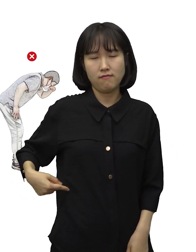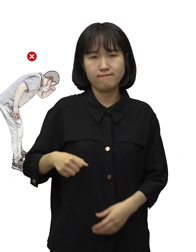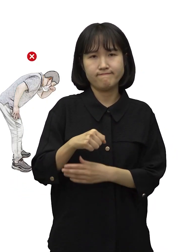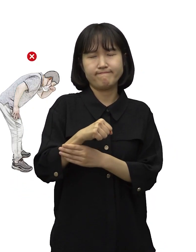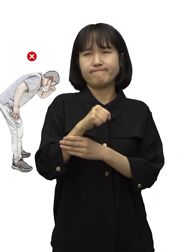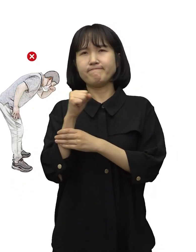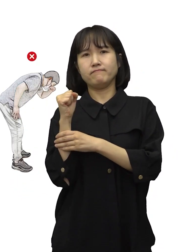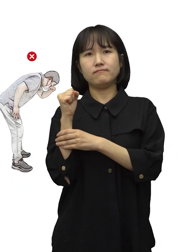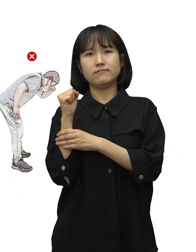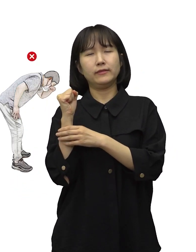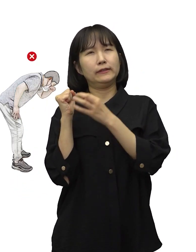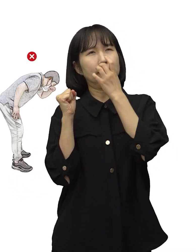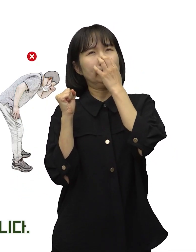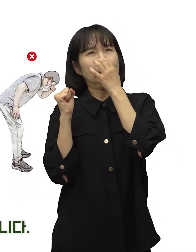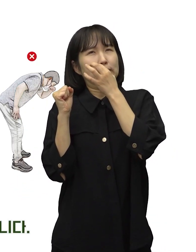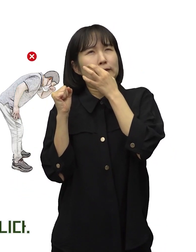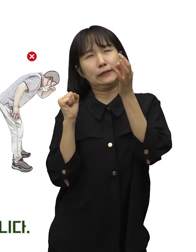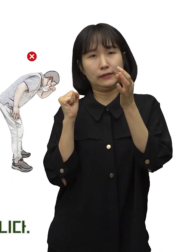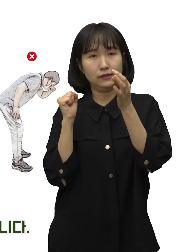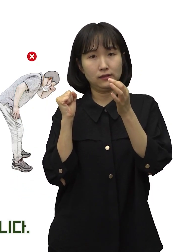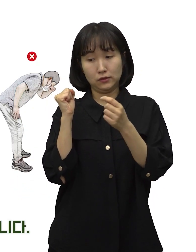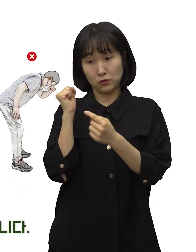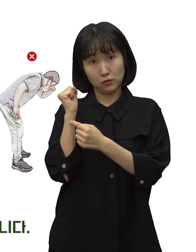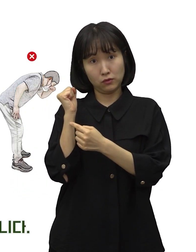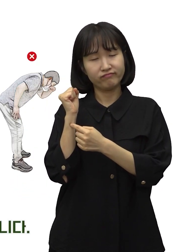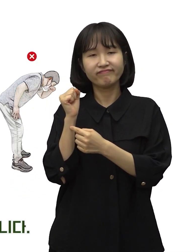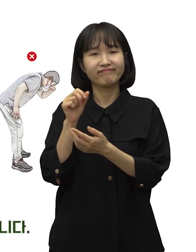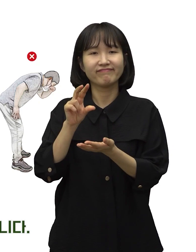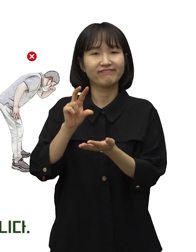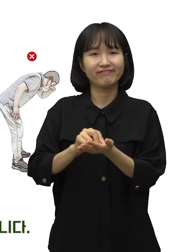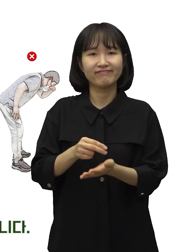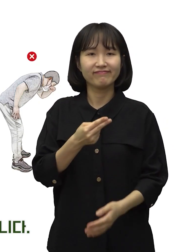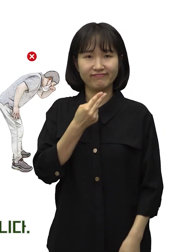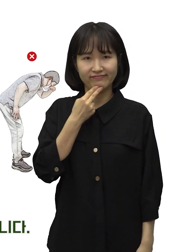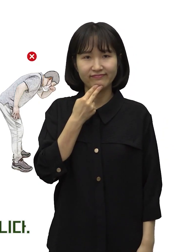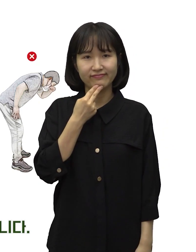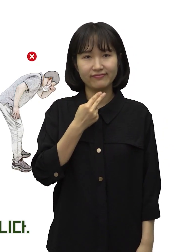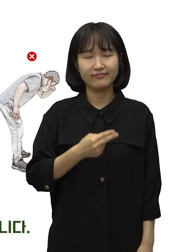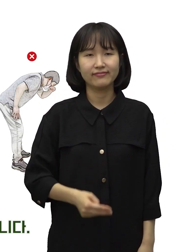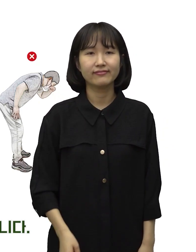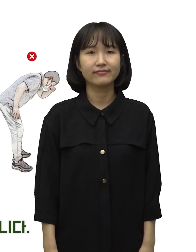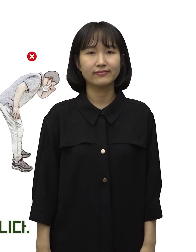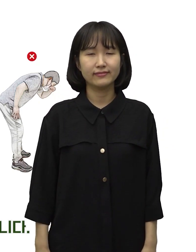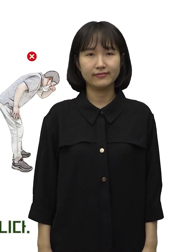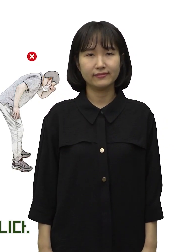최대한 허리를 뒤로 젖혀서 요추 전만을 한 상황에서 하는 것이 좋겠습니다.